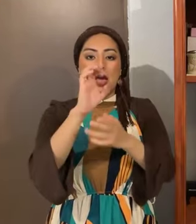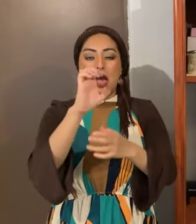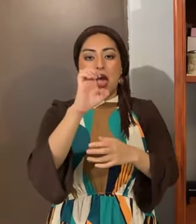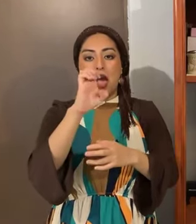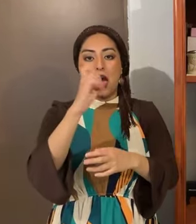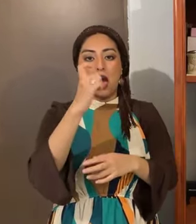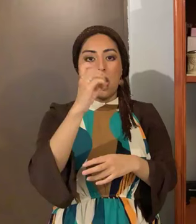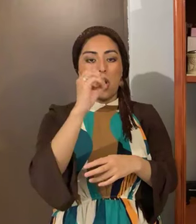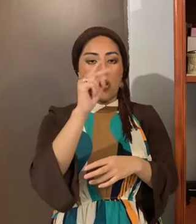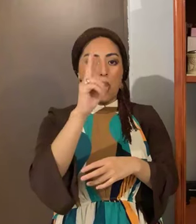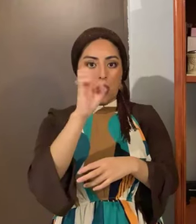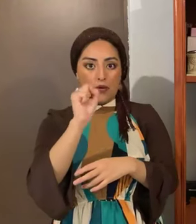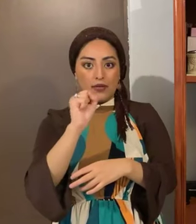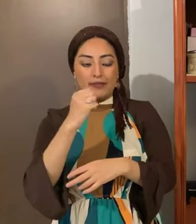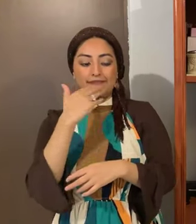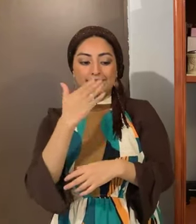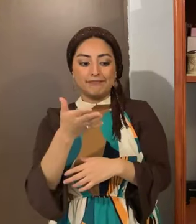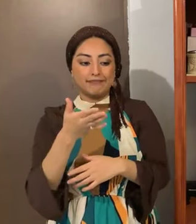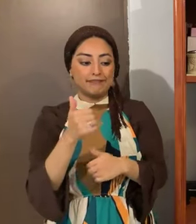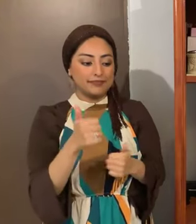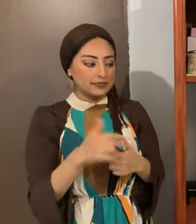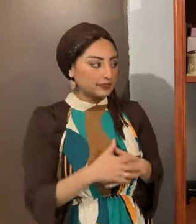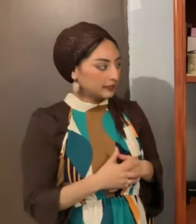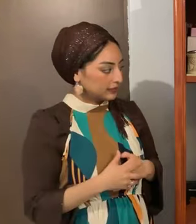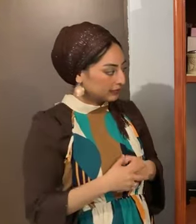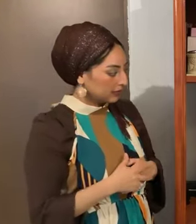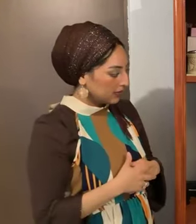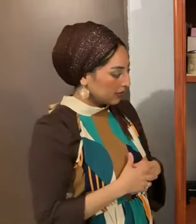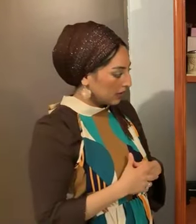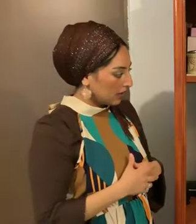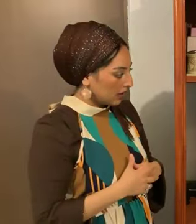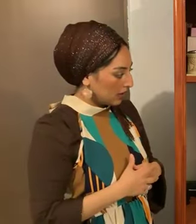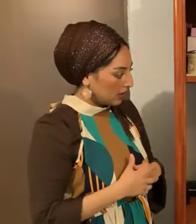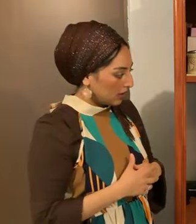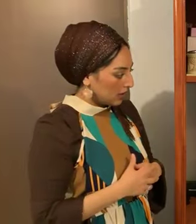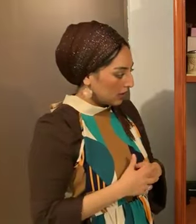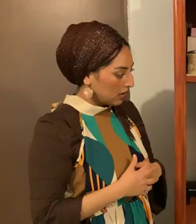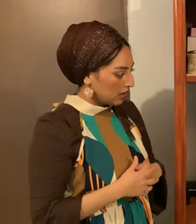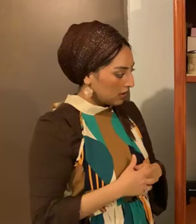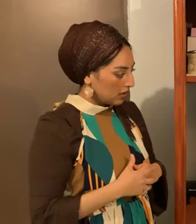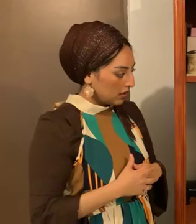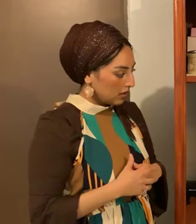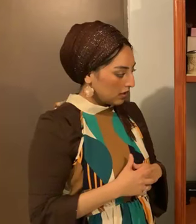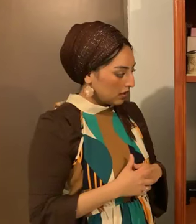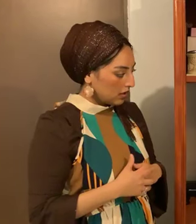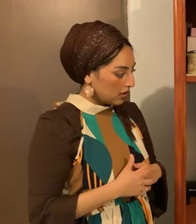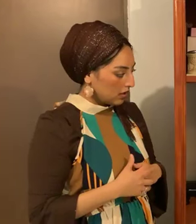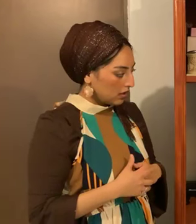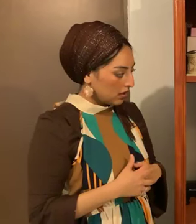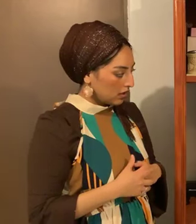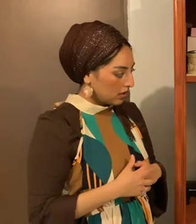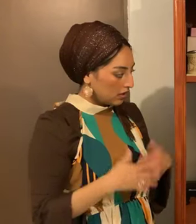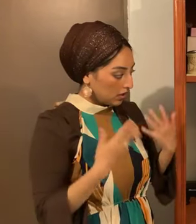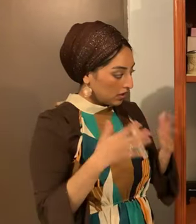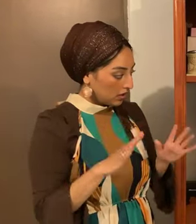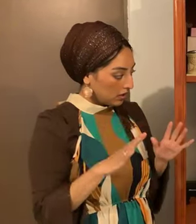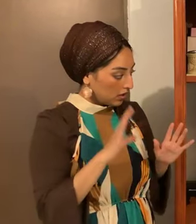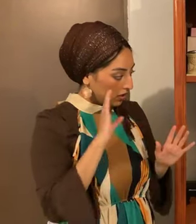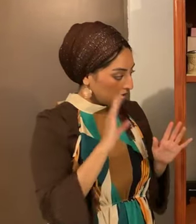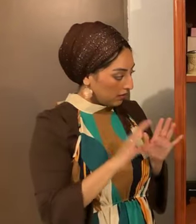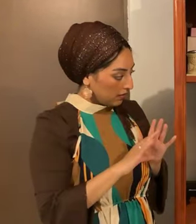Shemot. Toda la va, amado rey. Entonces, y después de esta